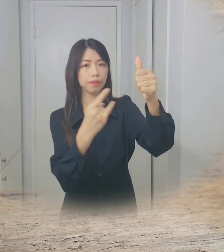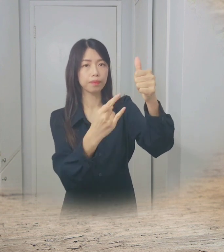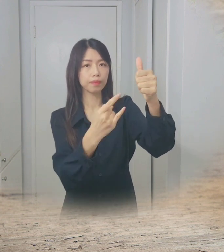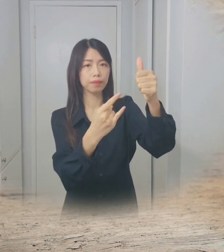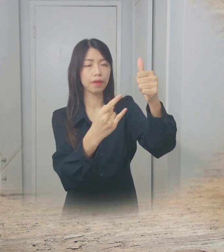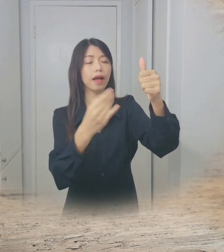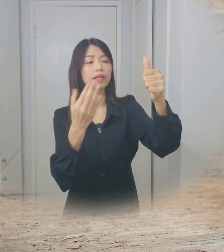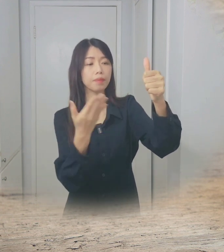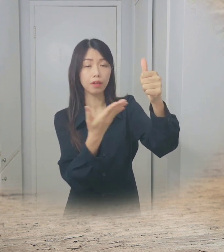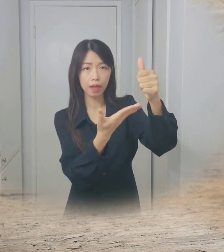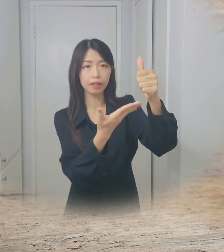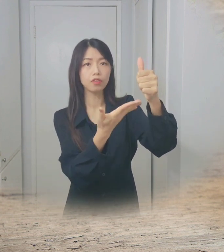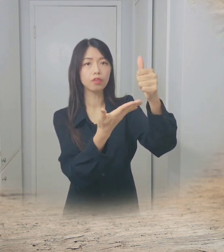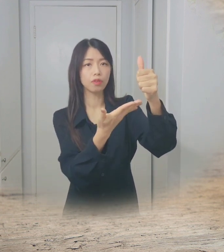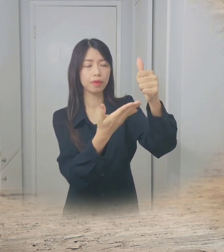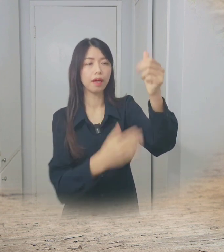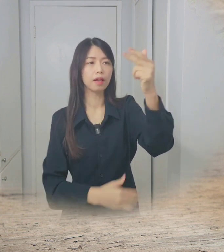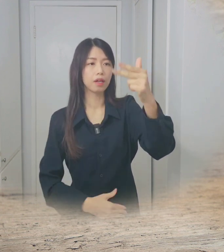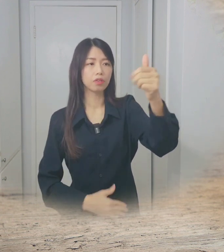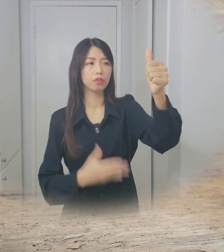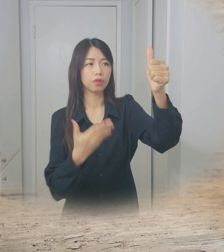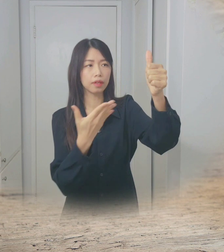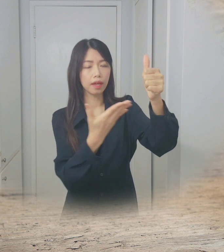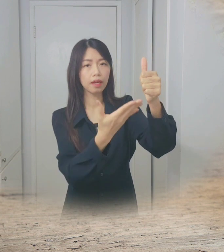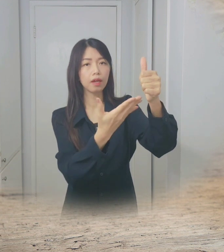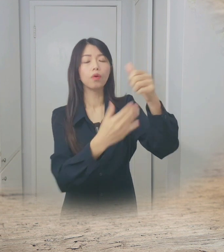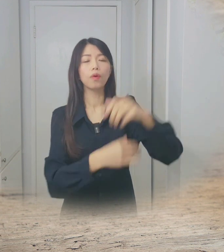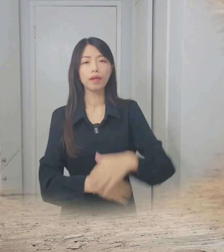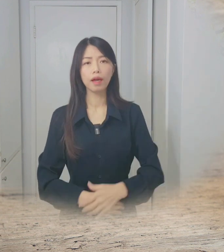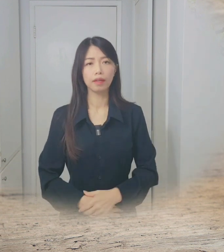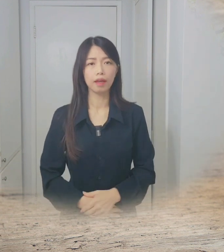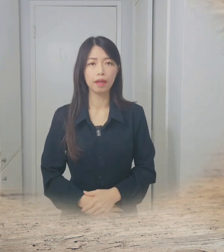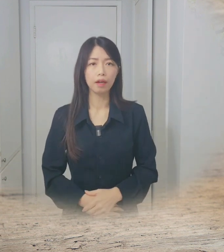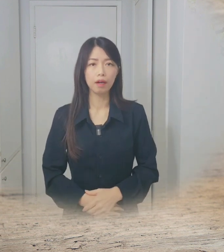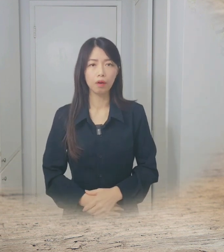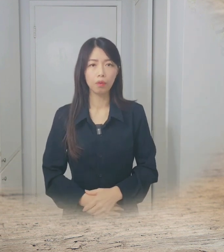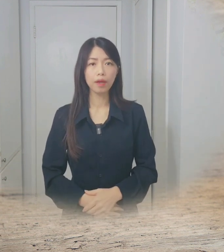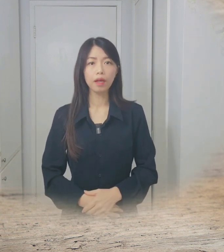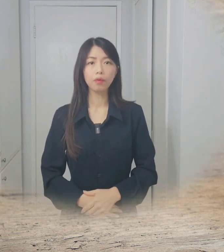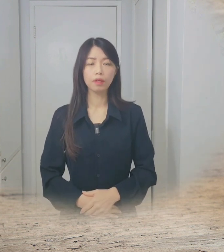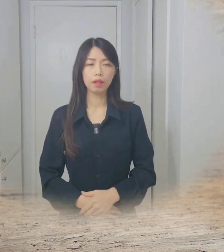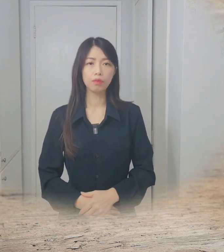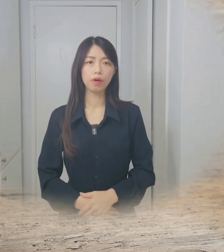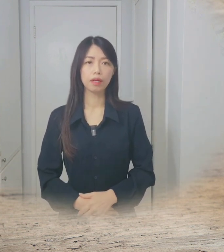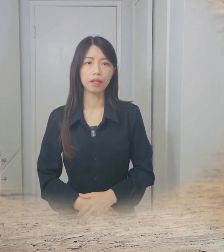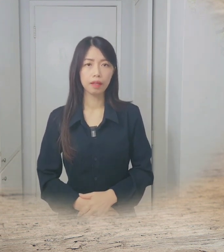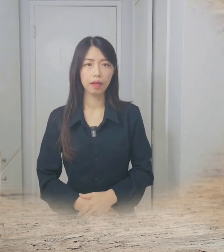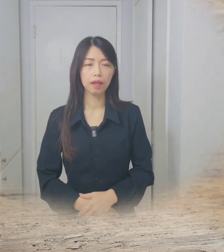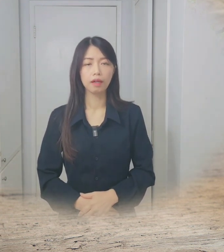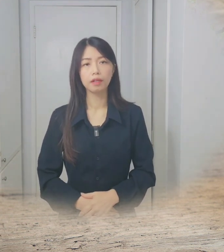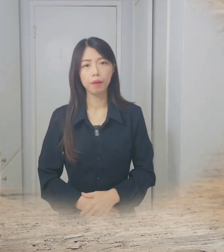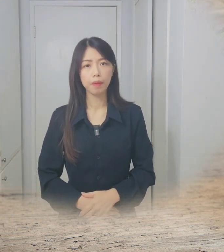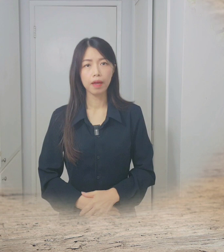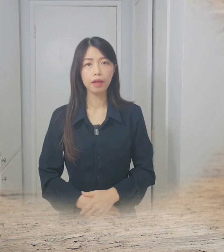죽게 아니시면 이렇게 그냥 해주셔도 됩니다. 죽게 회개하네 회개라고 한 뜻의 수어가 있긴